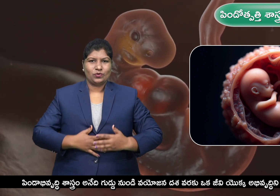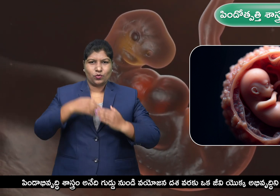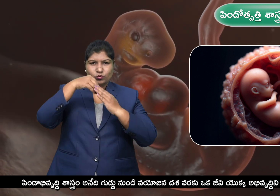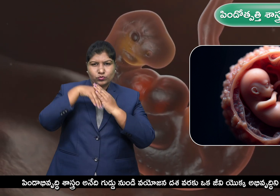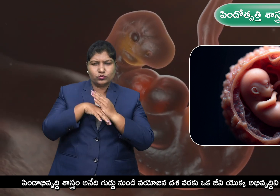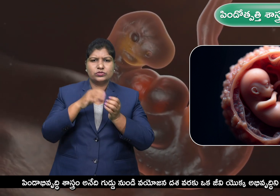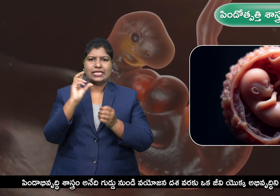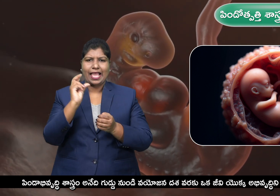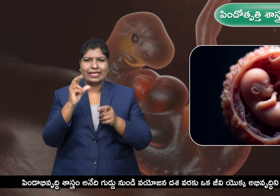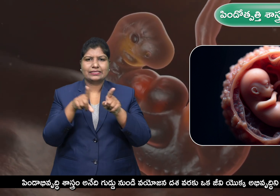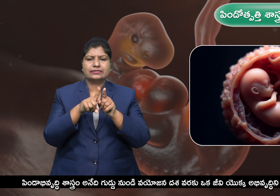చేస్తుంది.